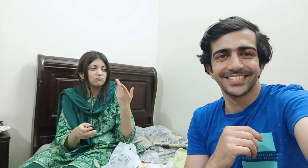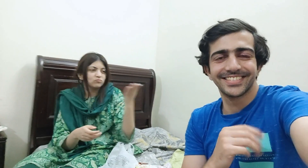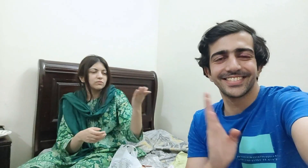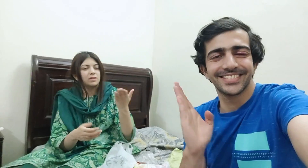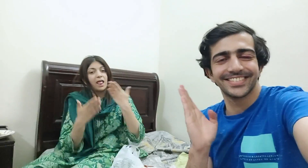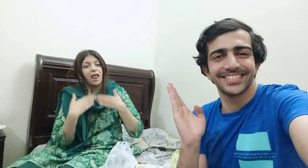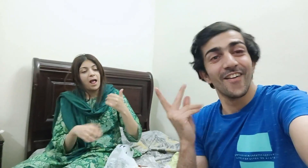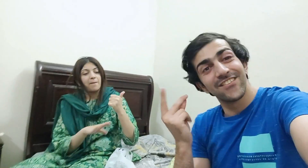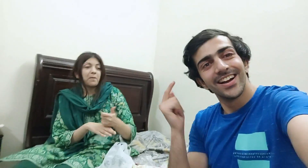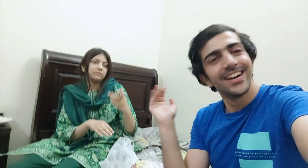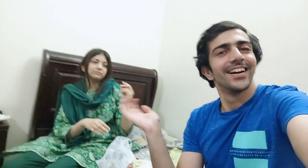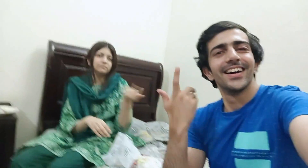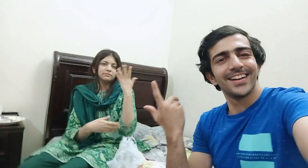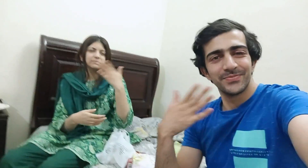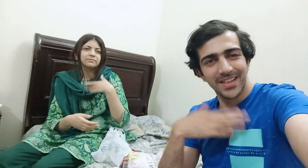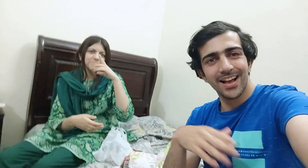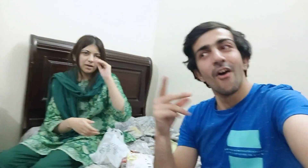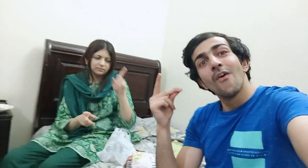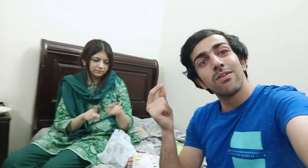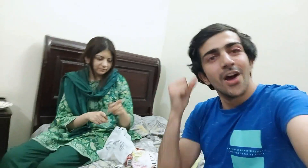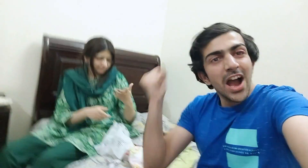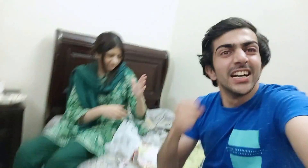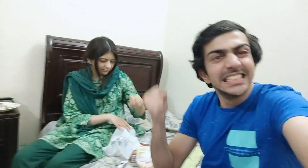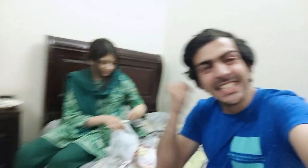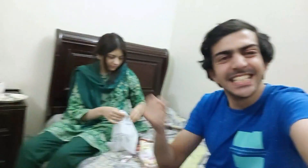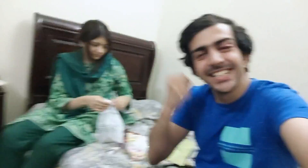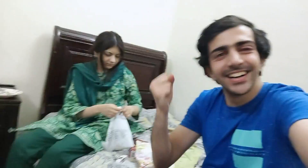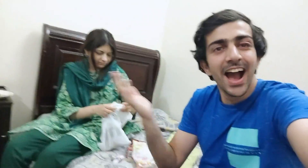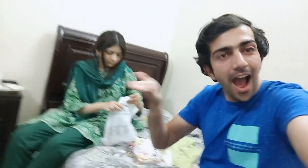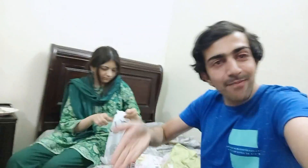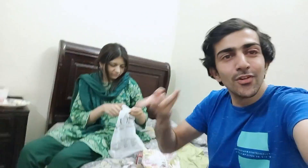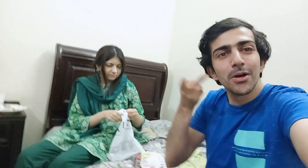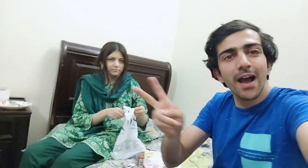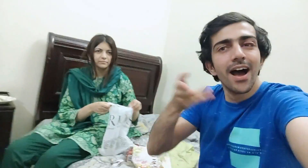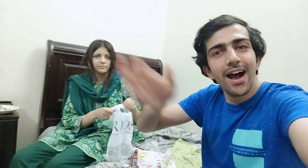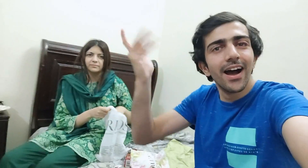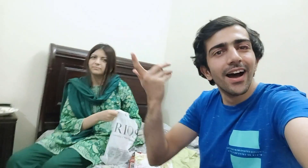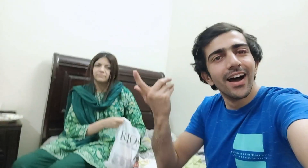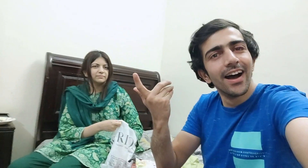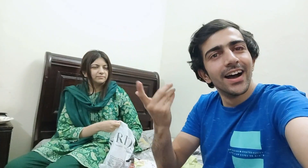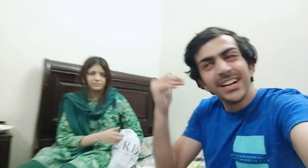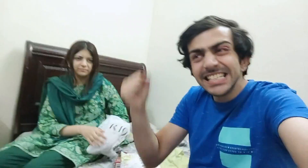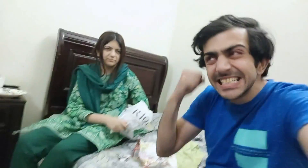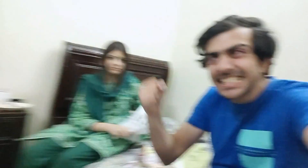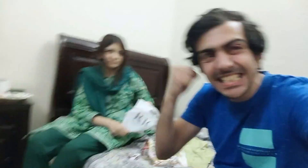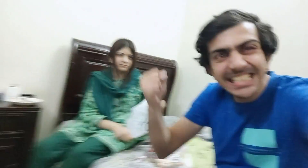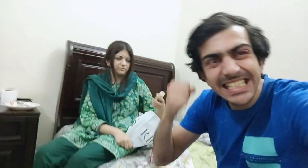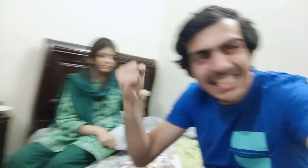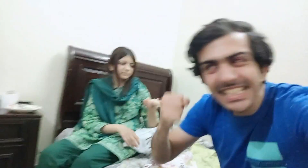के, तुम जल्दी चली गई, तुम गुस्सा कर रहे थे, तुमने कहा नहीं जाता, मैं साथ में मामा के साथ चली गई थी। कुछ चीज़ें मैंने वहाँ से ली थी, अब फिर दोबारा क्यों आज गई हूँ?